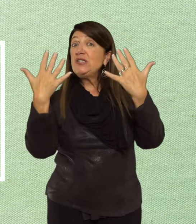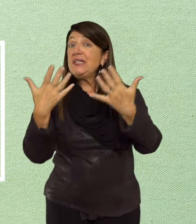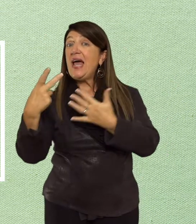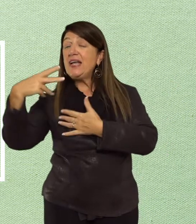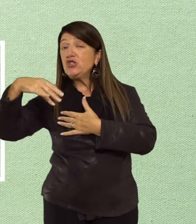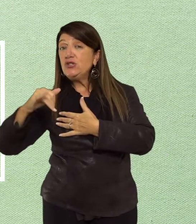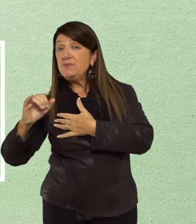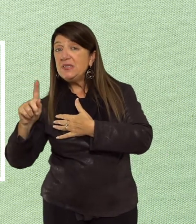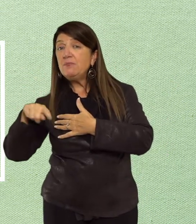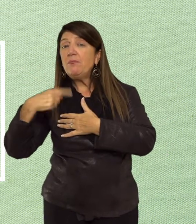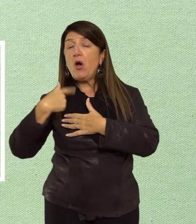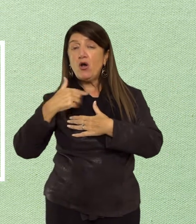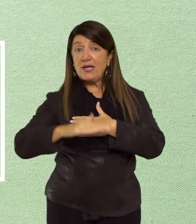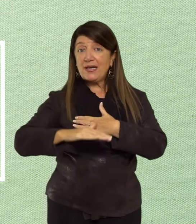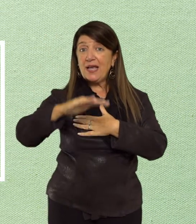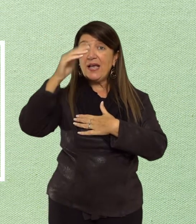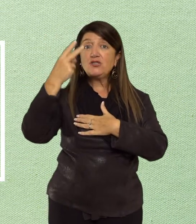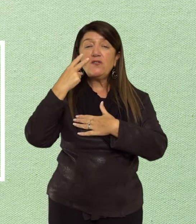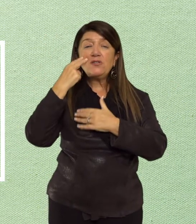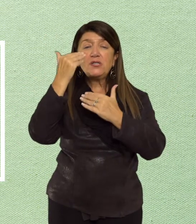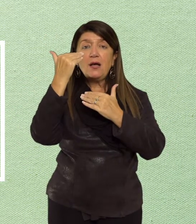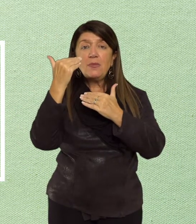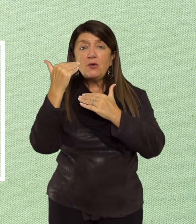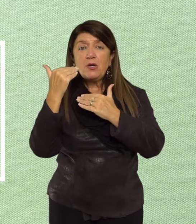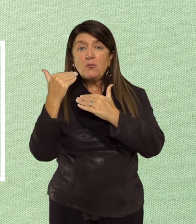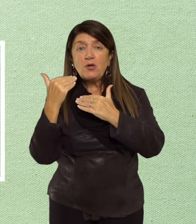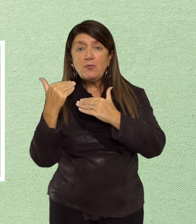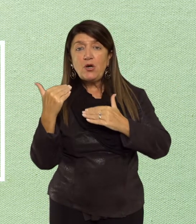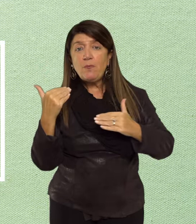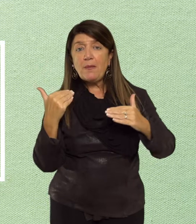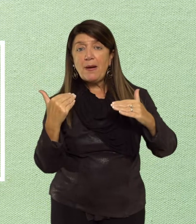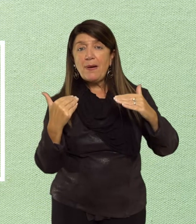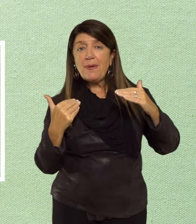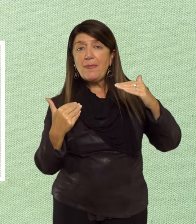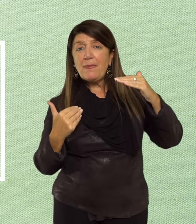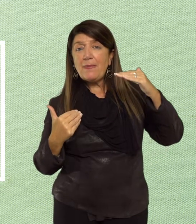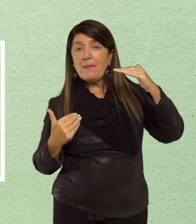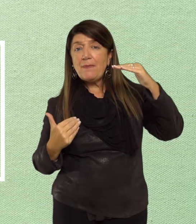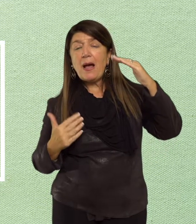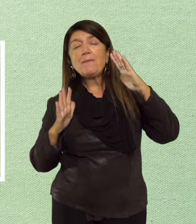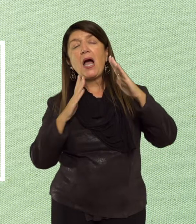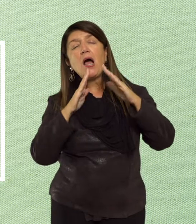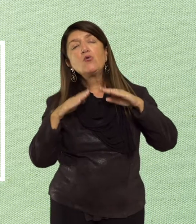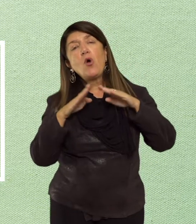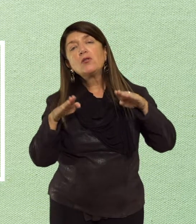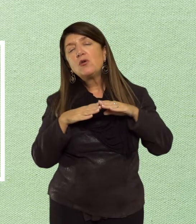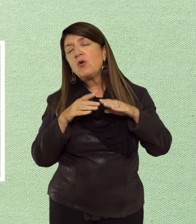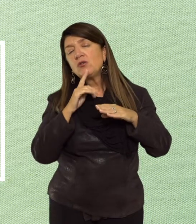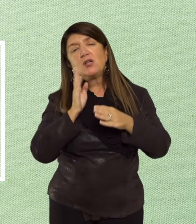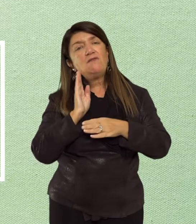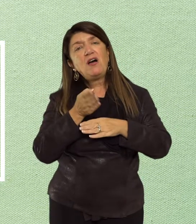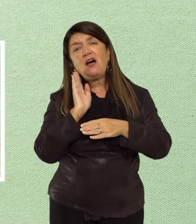calare, ma io ho continuato sempre a nuotare e quindi mi sono sempre trovati i miei adattamenti che non so neanche dire quali